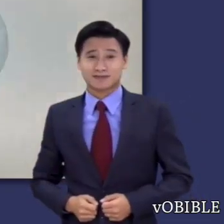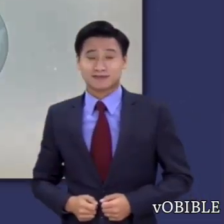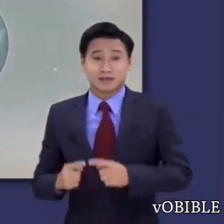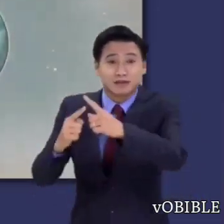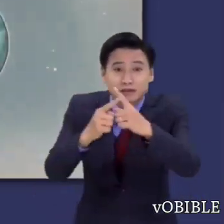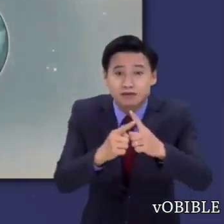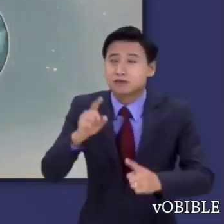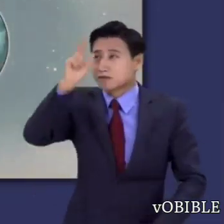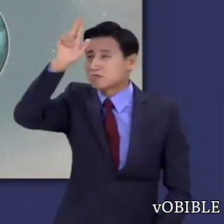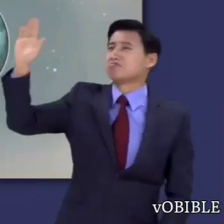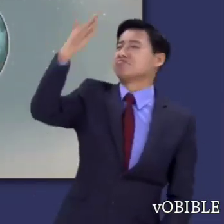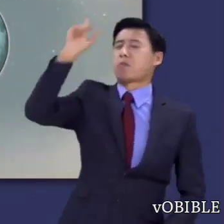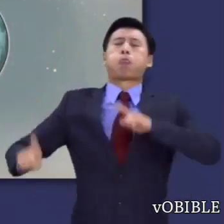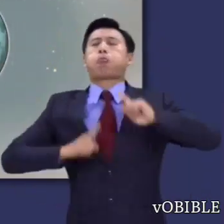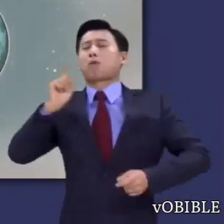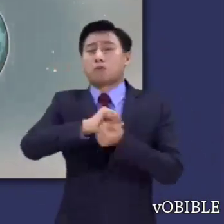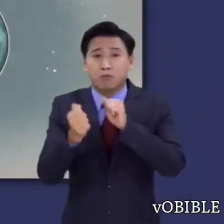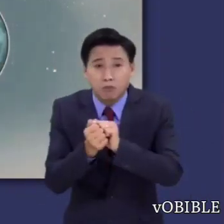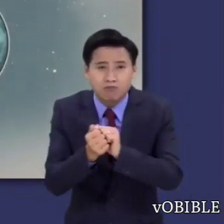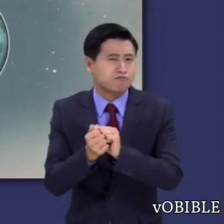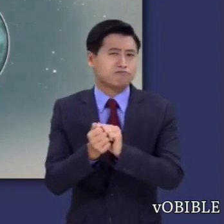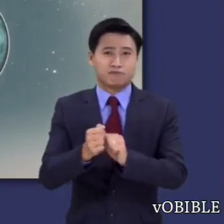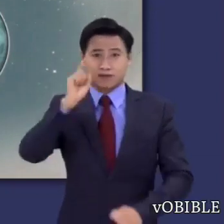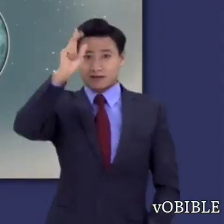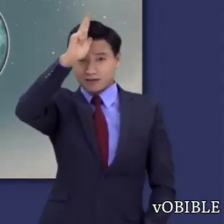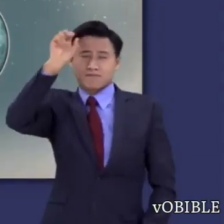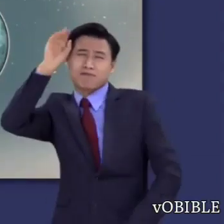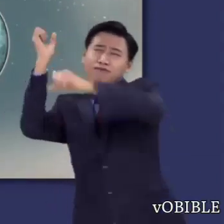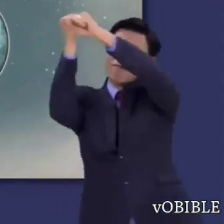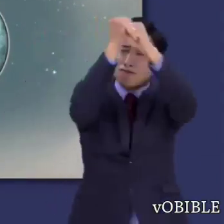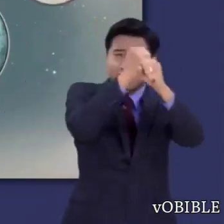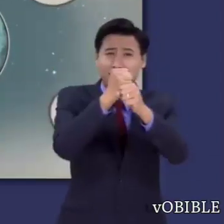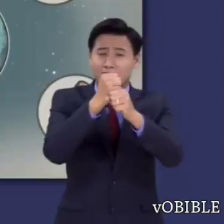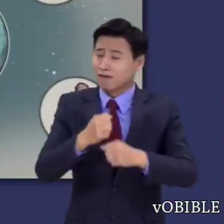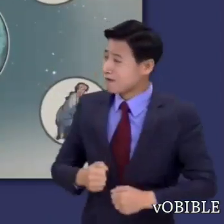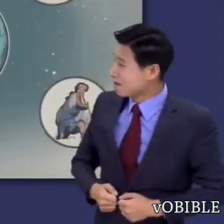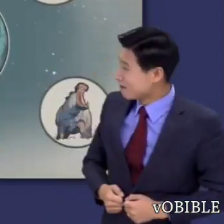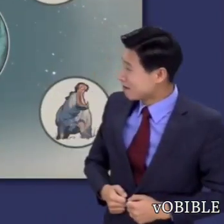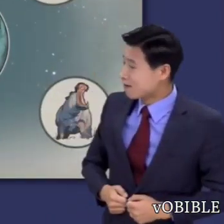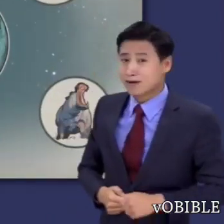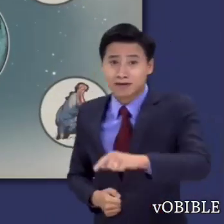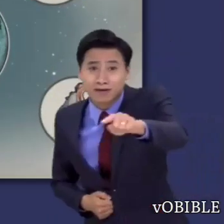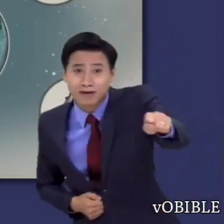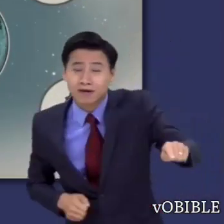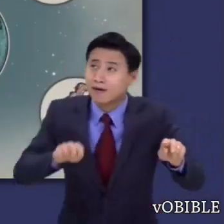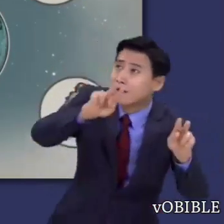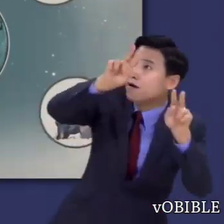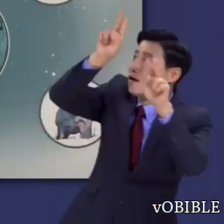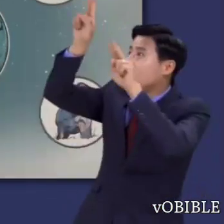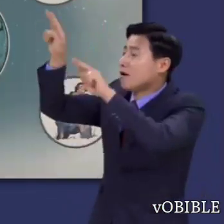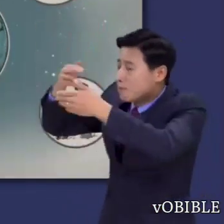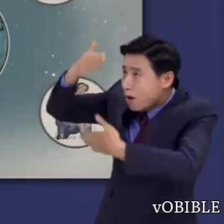他也指出，人没有做恶事的借口，因为人可以从上帝创造的东西清楚看